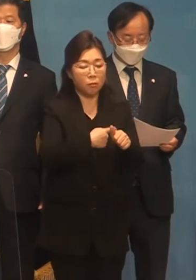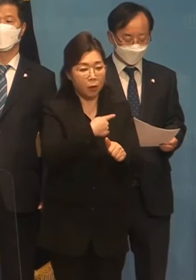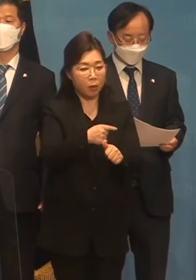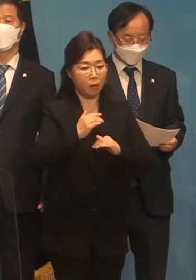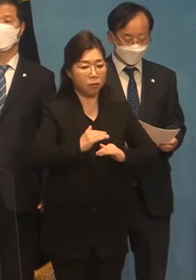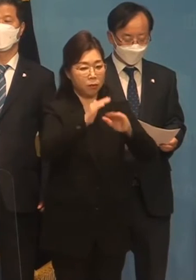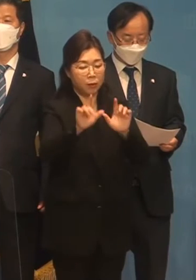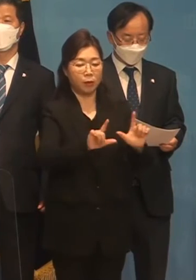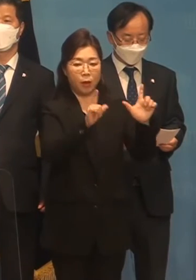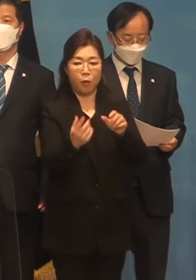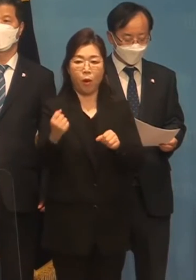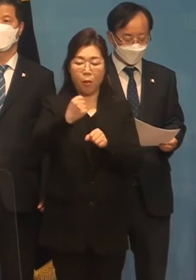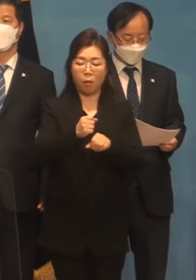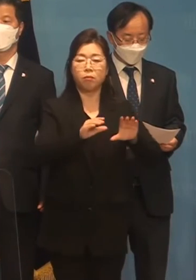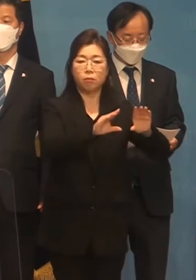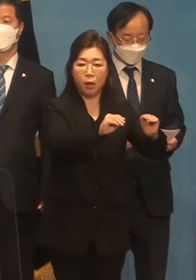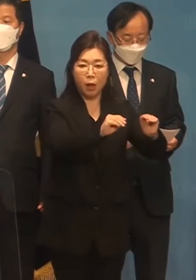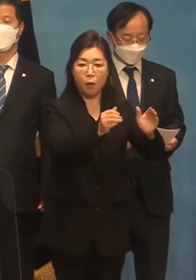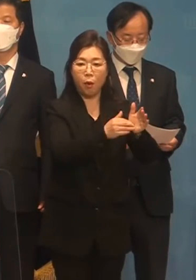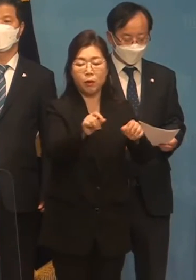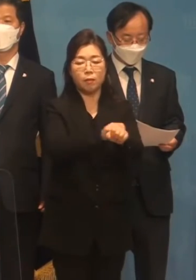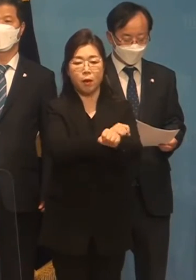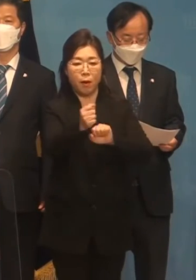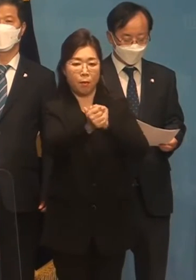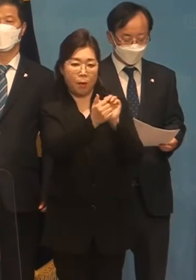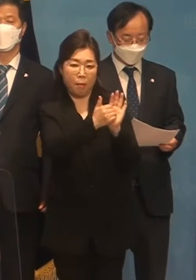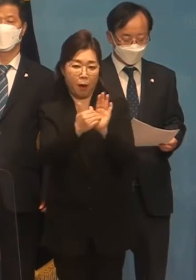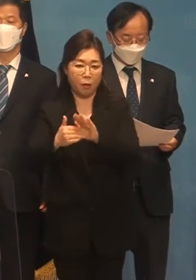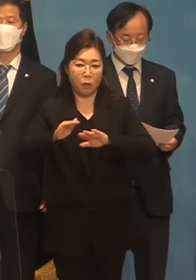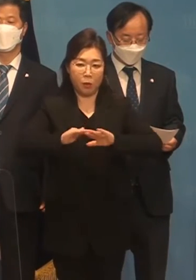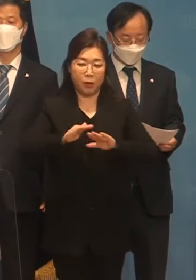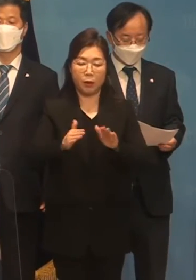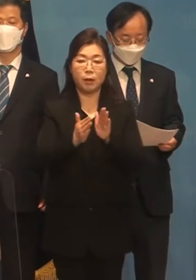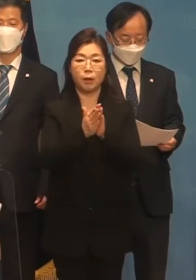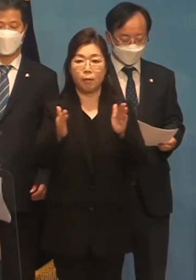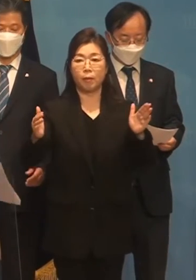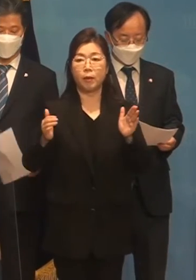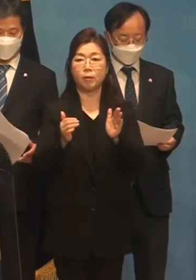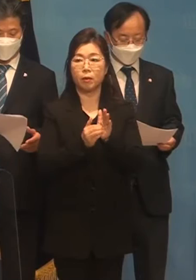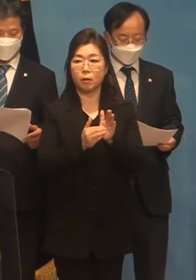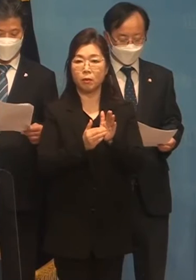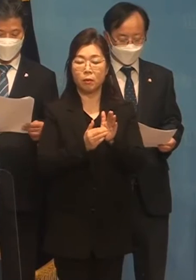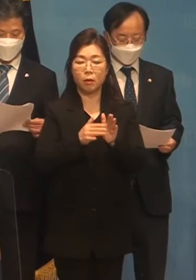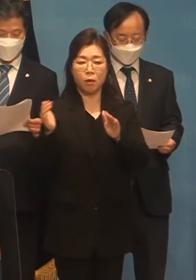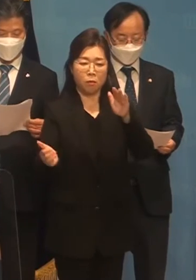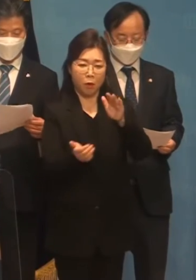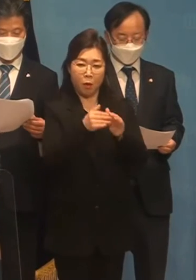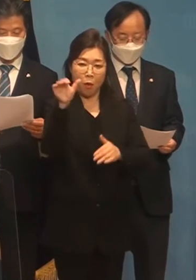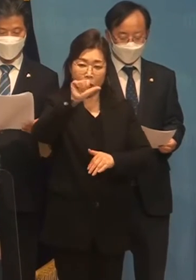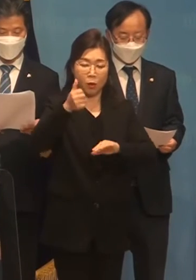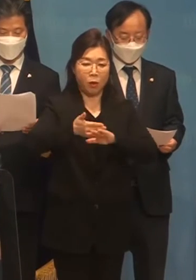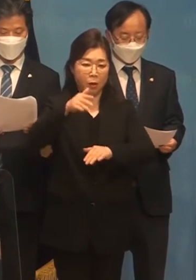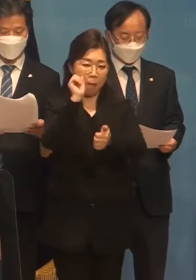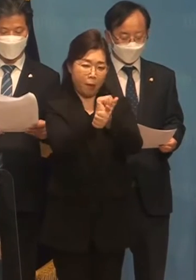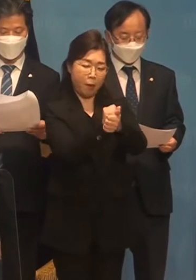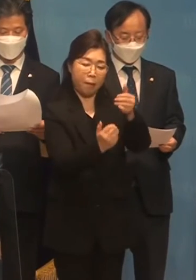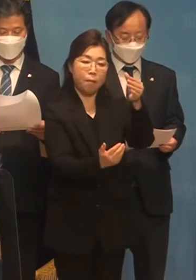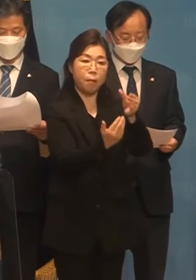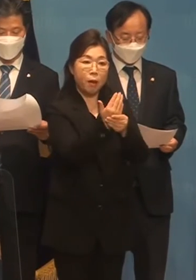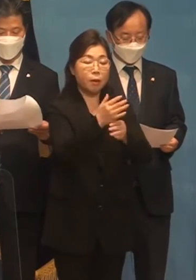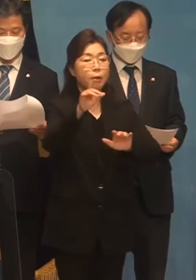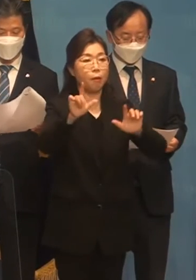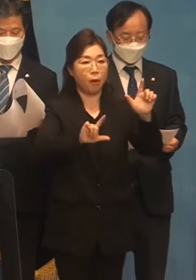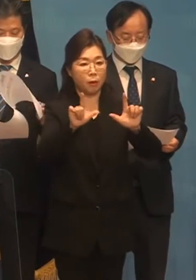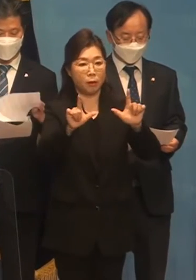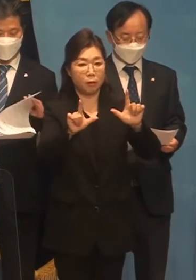단계적 일상회복을 중단하고 특별 방역 조치에 돌입했습니다. 하루 최대 5천여 명이 넘는 확진자가 발생하는